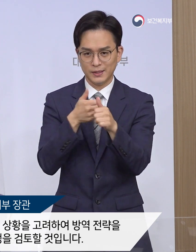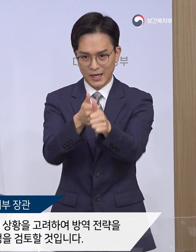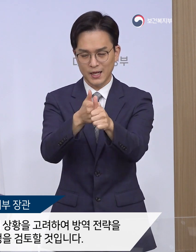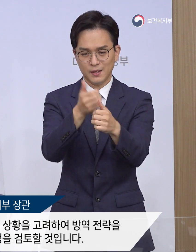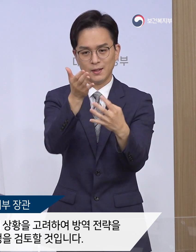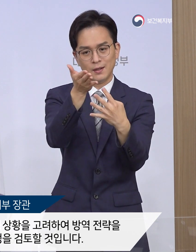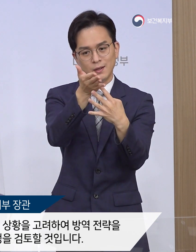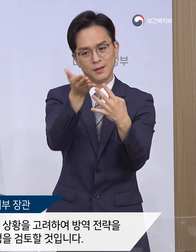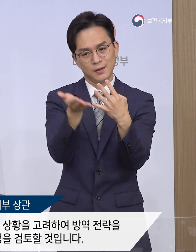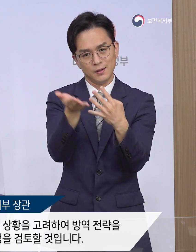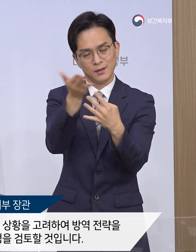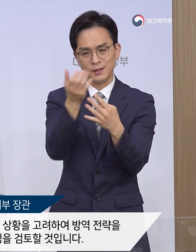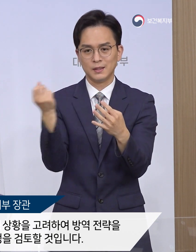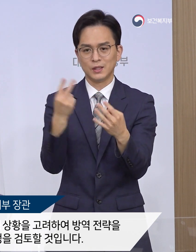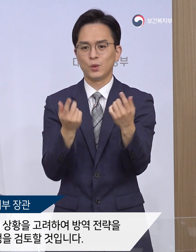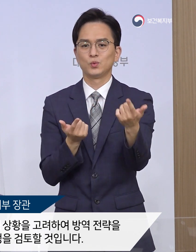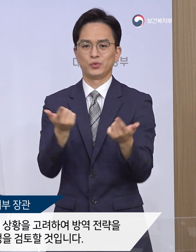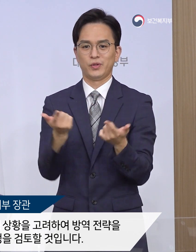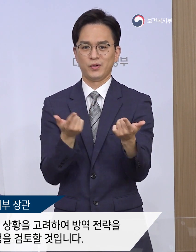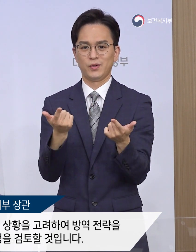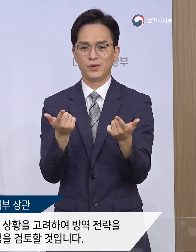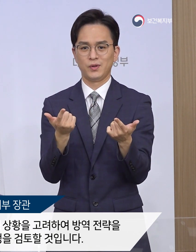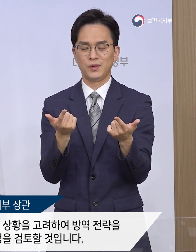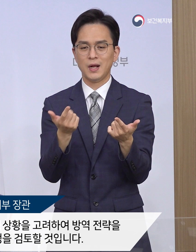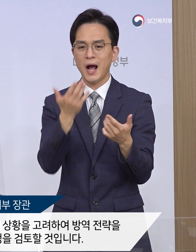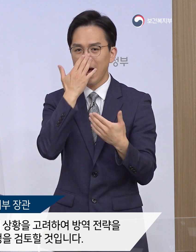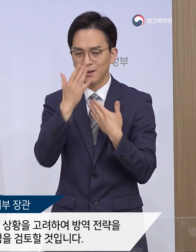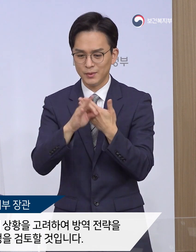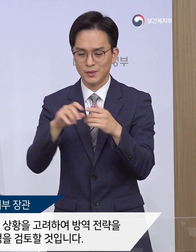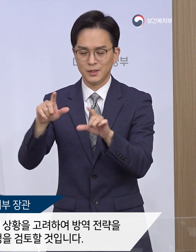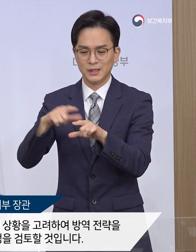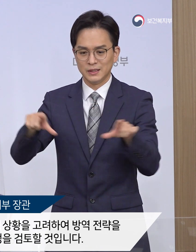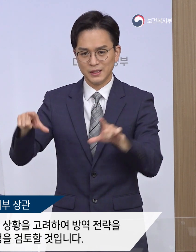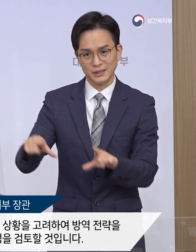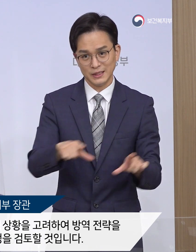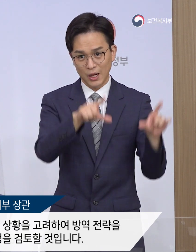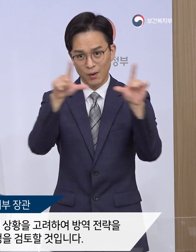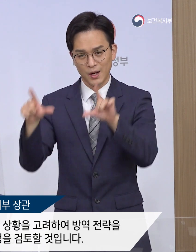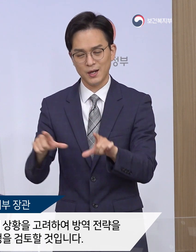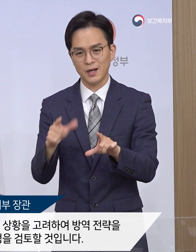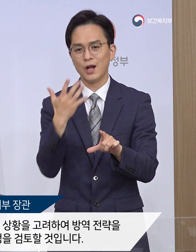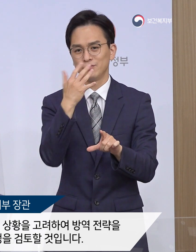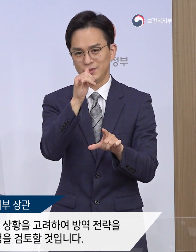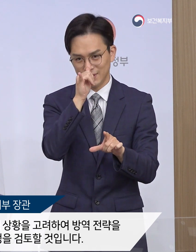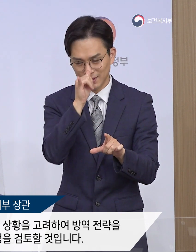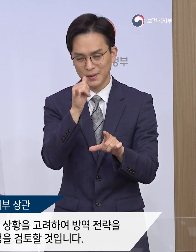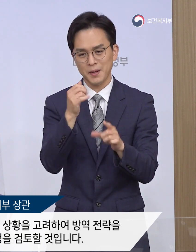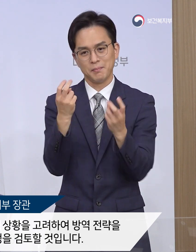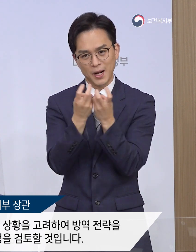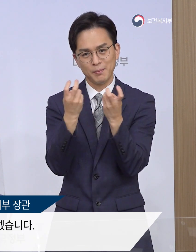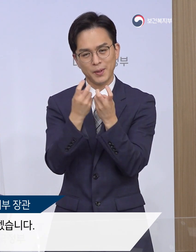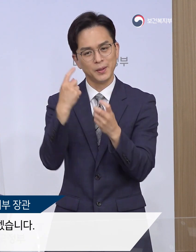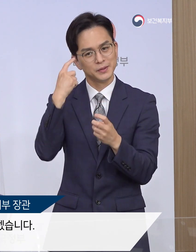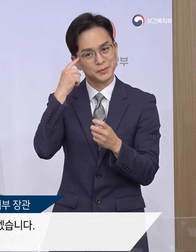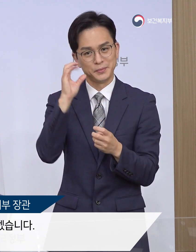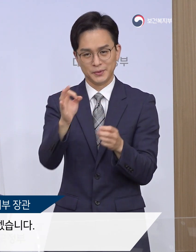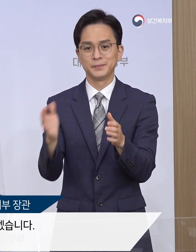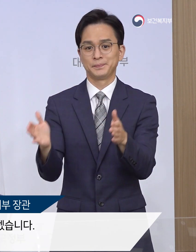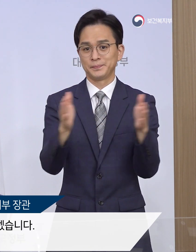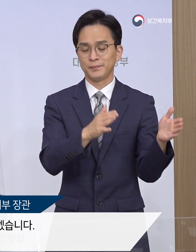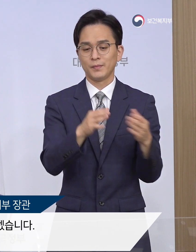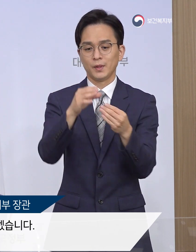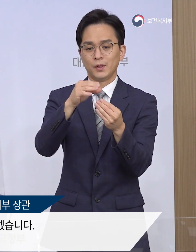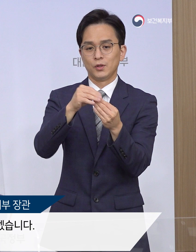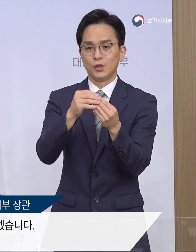전략을 재점검하고 좀 더 일상에 가까운 방향으로 조정을 검토할 것입니다. 다음으로